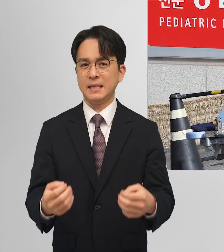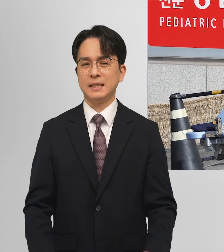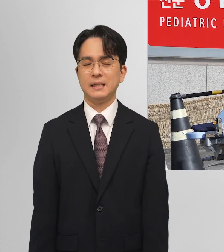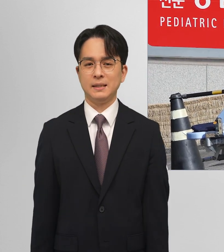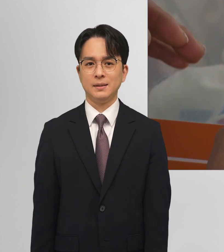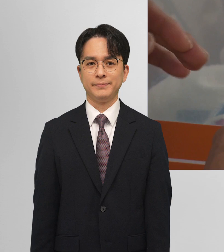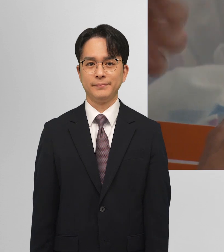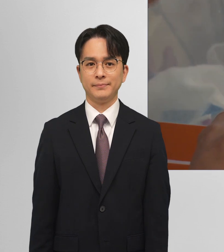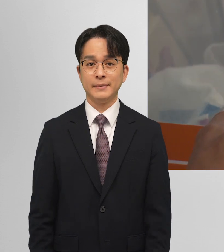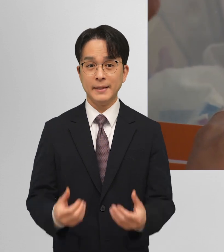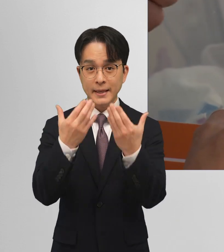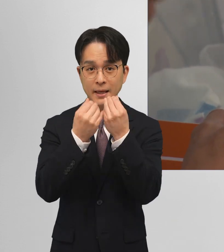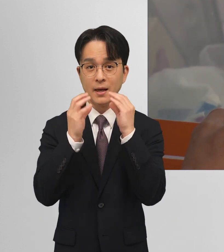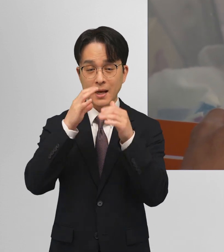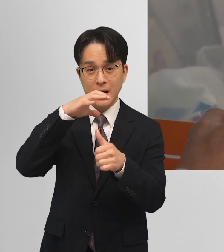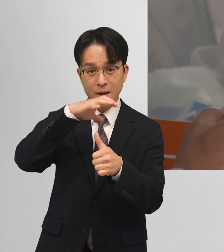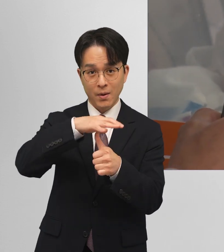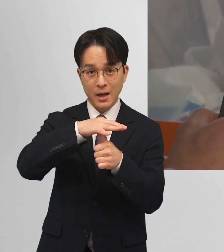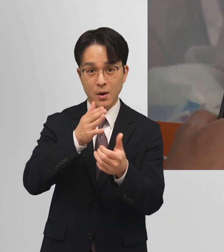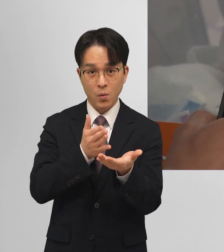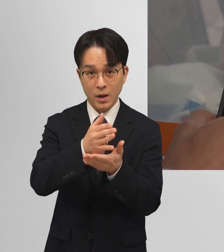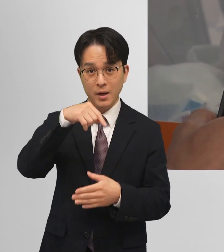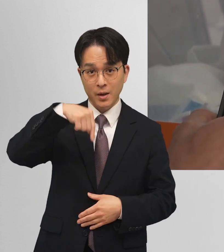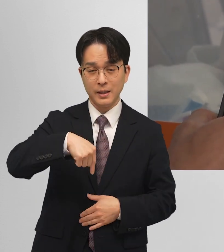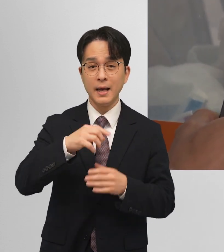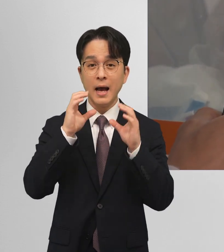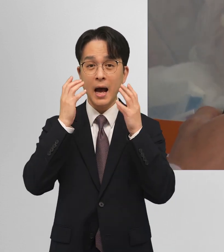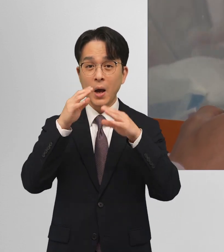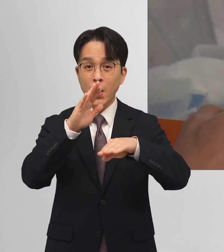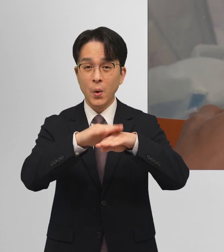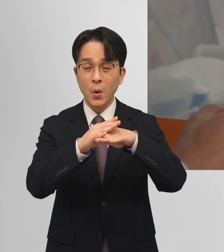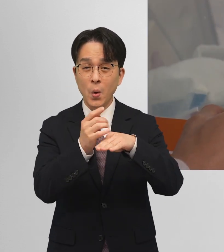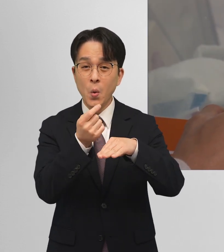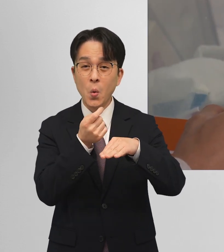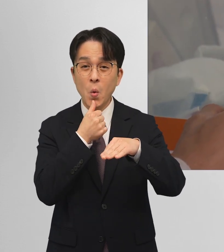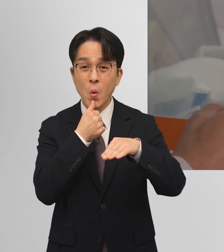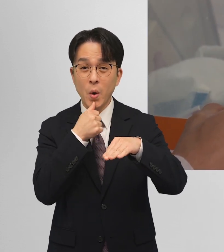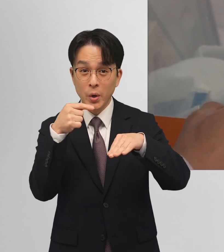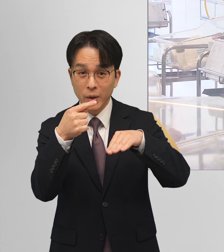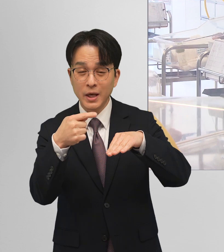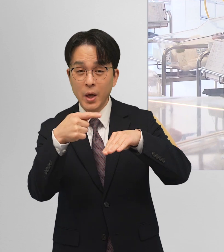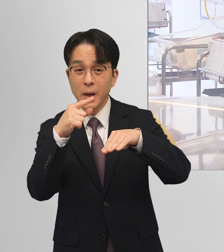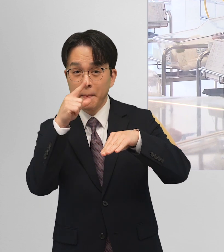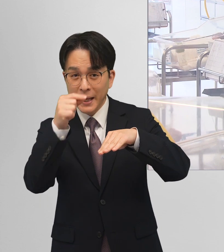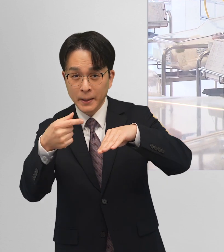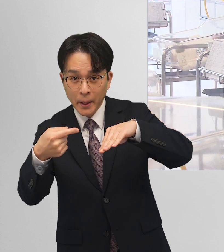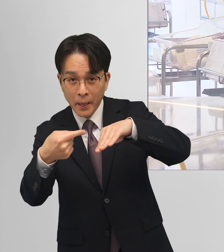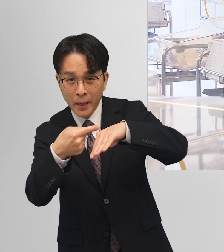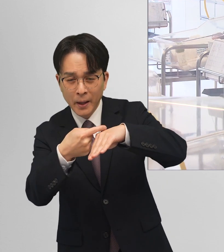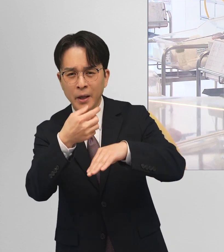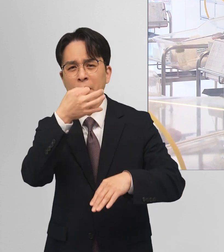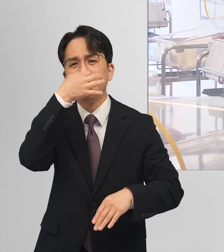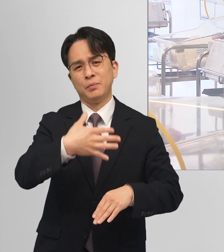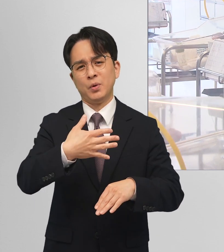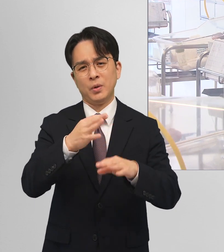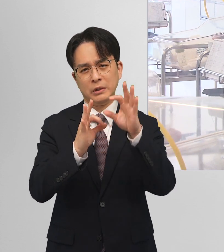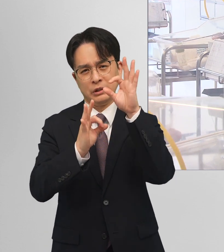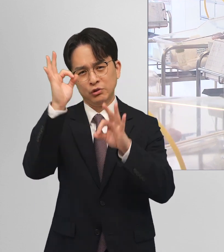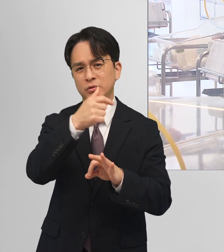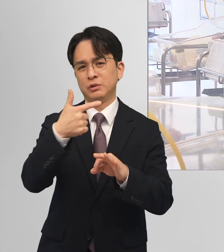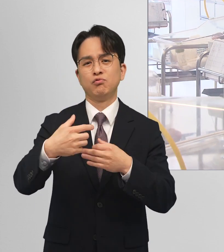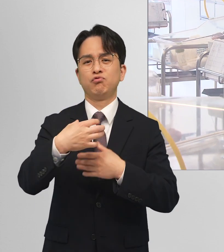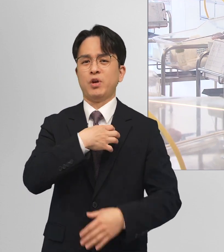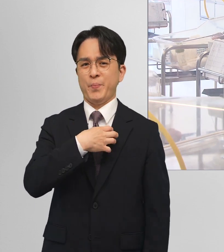되어 있습니다. 소아과의 경우에 있어서는 조그만 아이들에 대해서 수술을 하거나 단지 혈관을 잡는데도